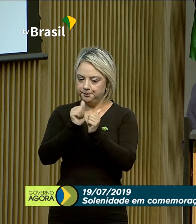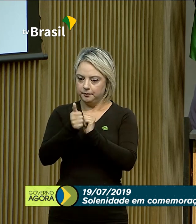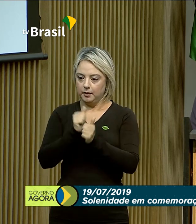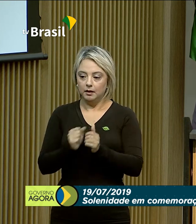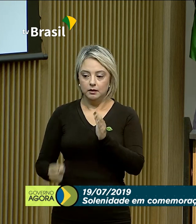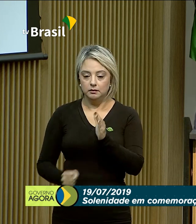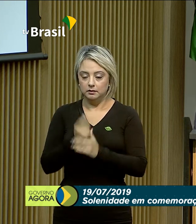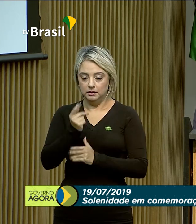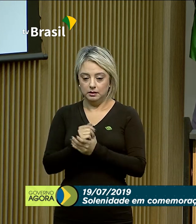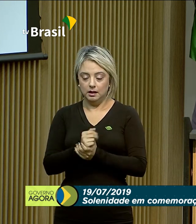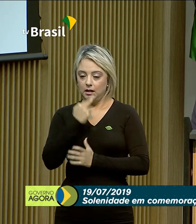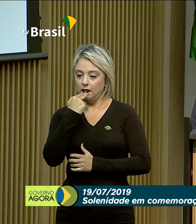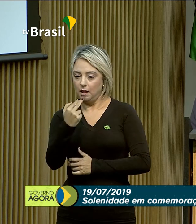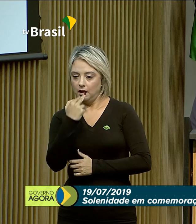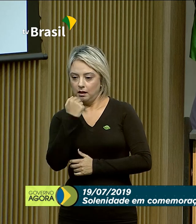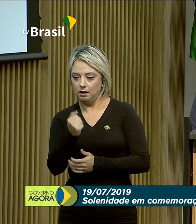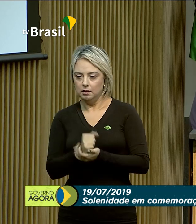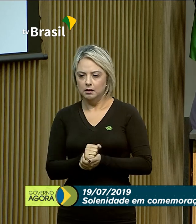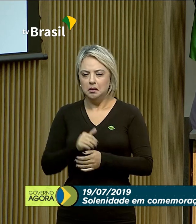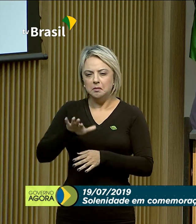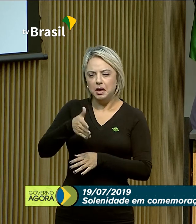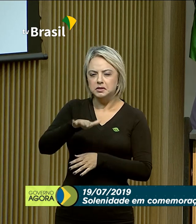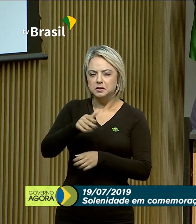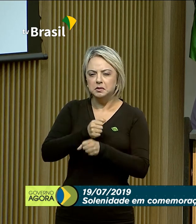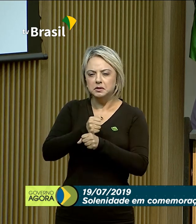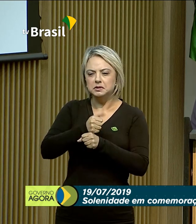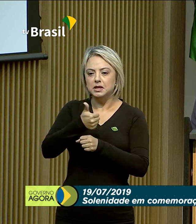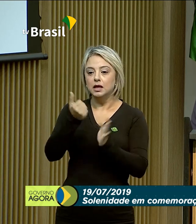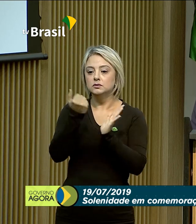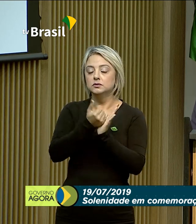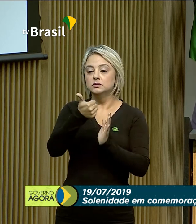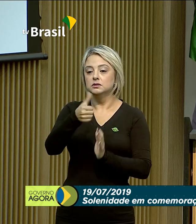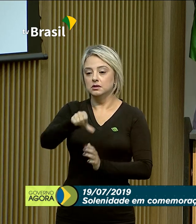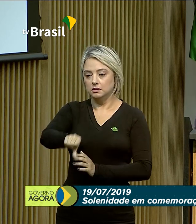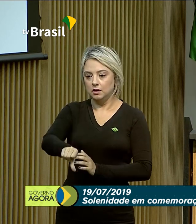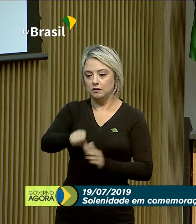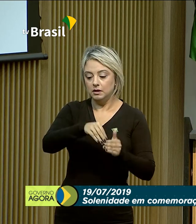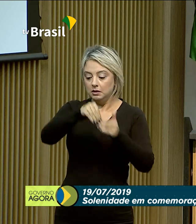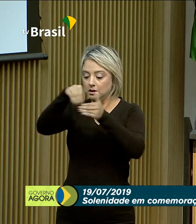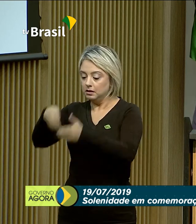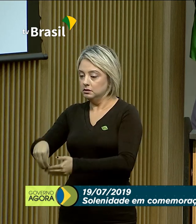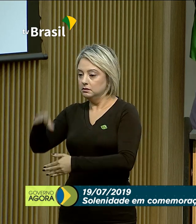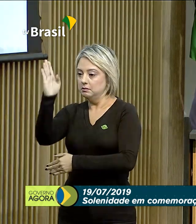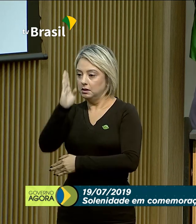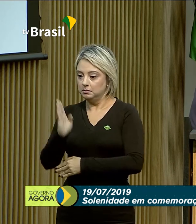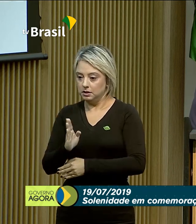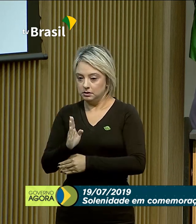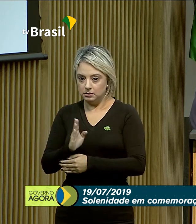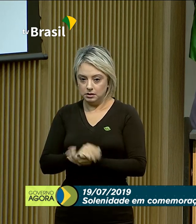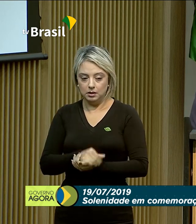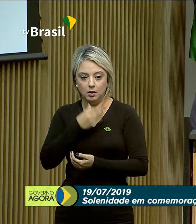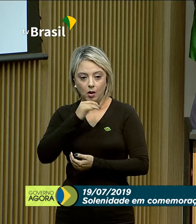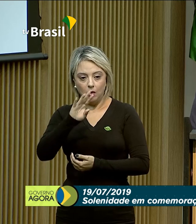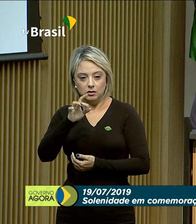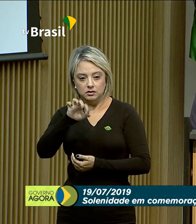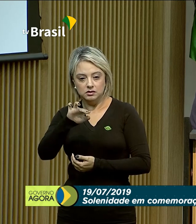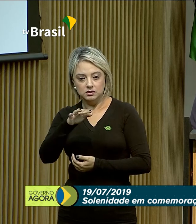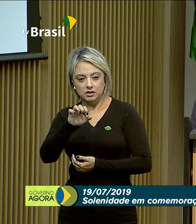foi criado na Inglaterra, em meados do século XIX, e trazido para o Brasil por Charles Miller,